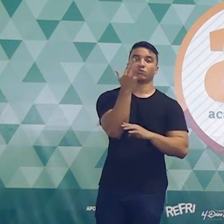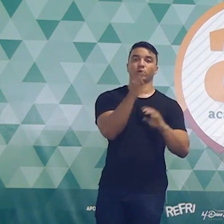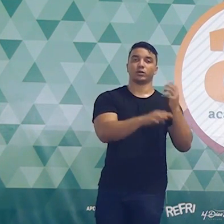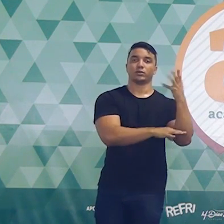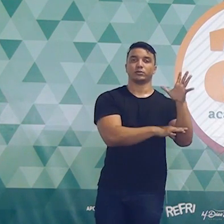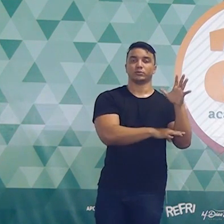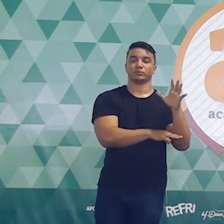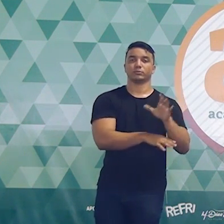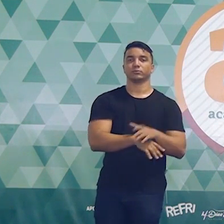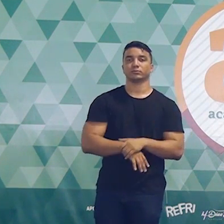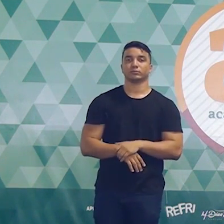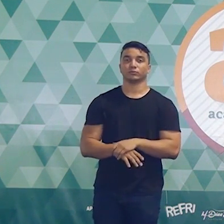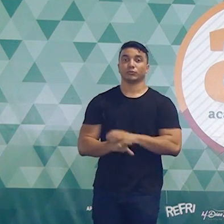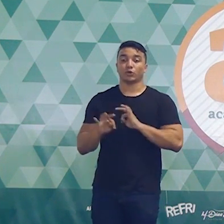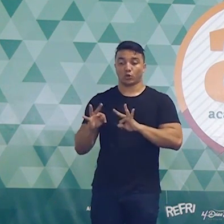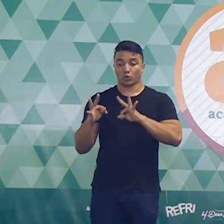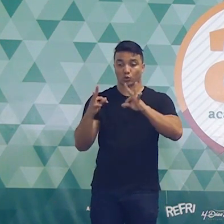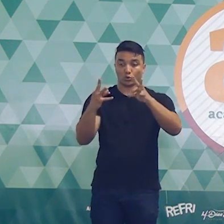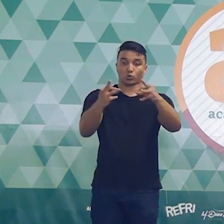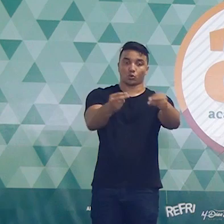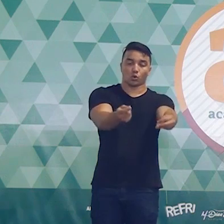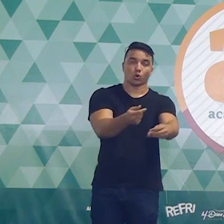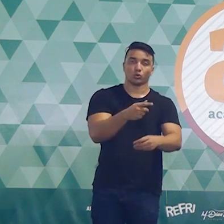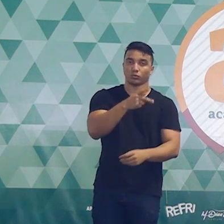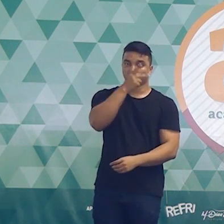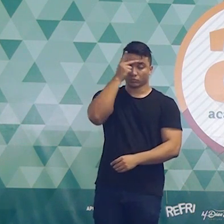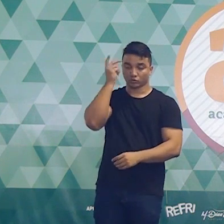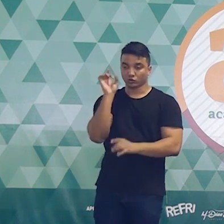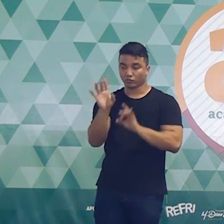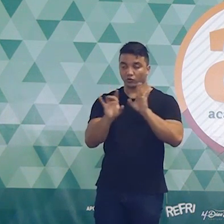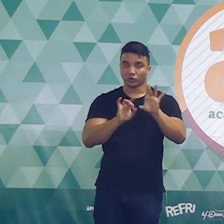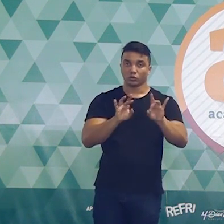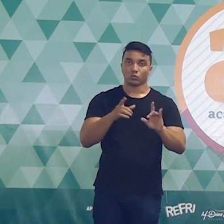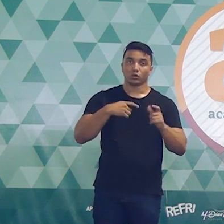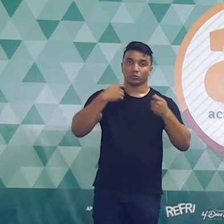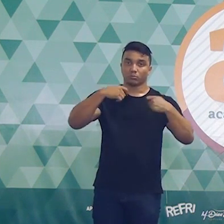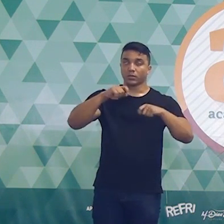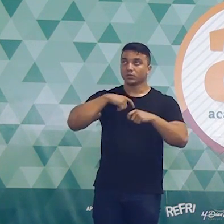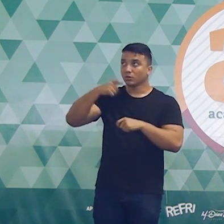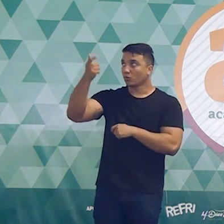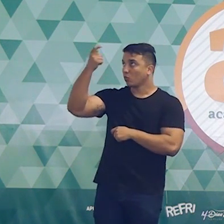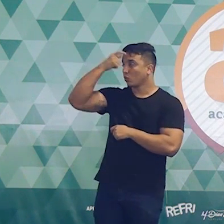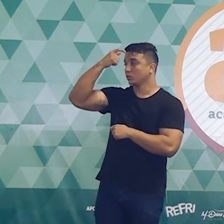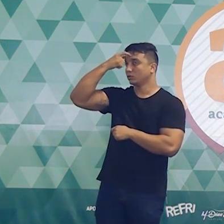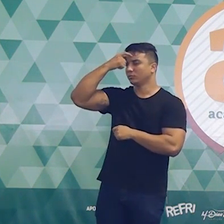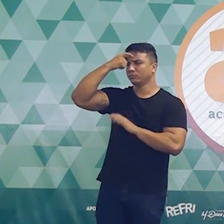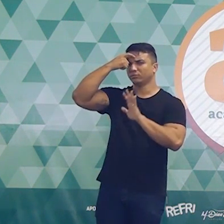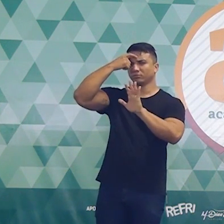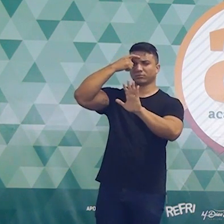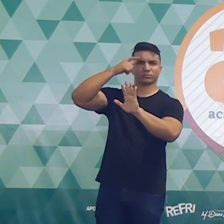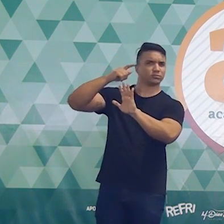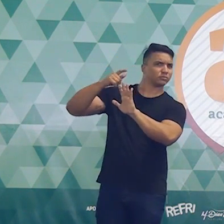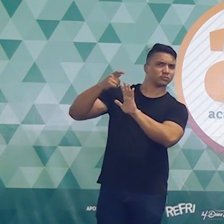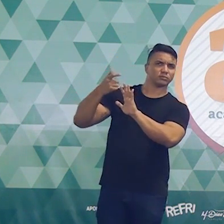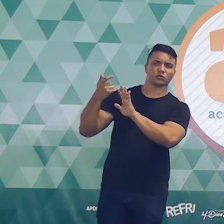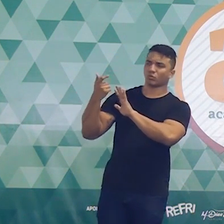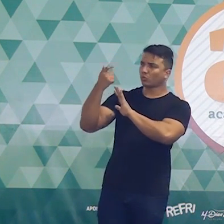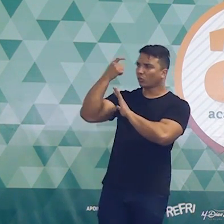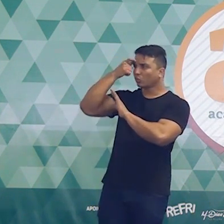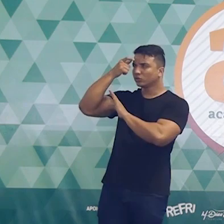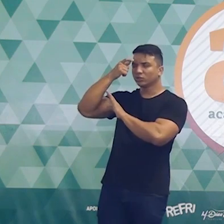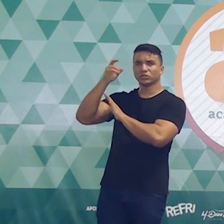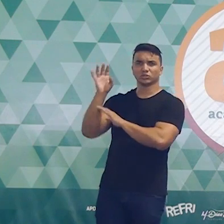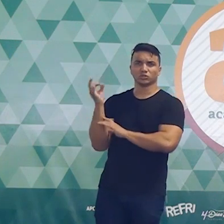natureza. Todo indivíduo deve conscientizar-se. Me diz uma coisa: a pessoa se